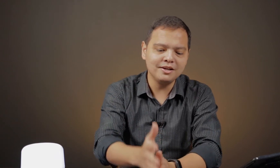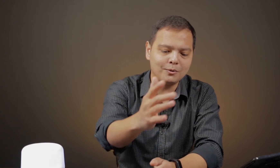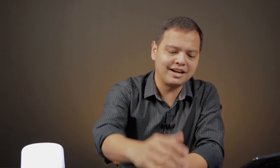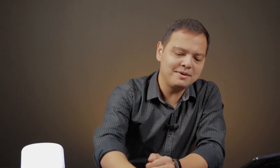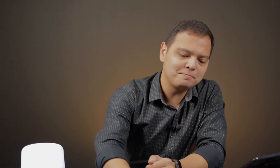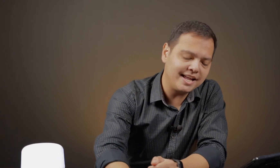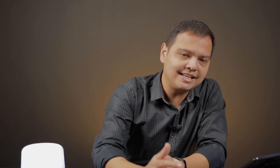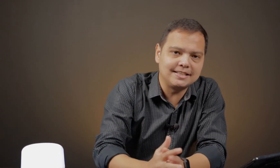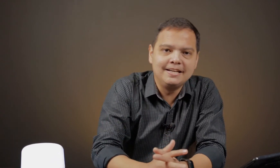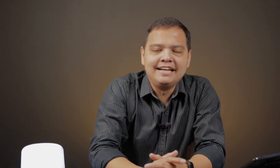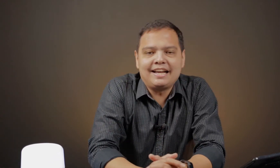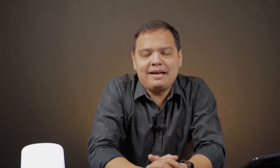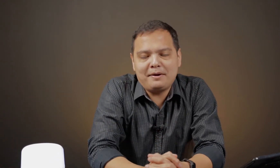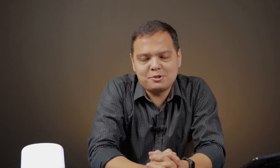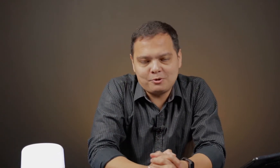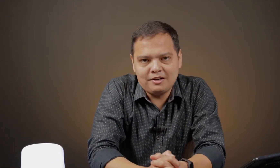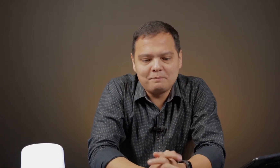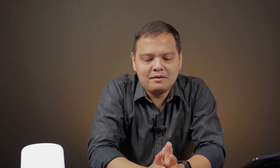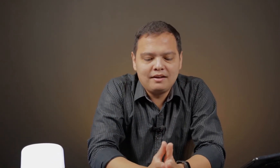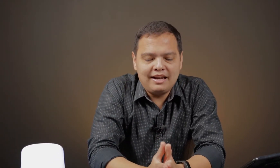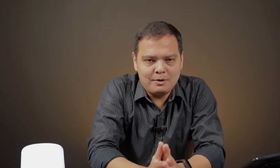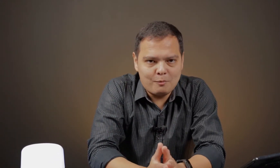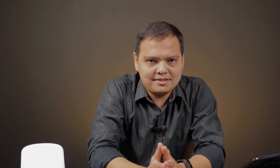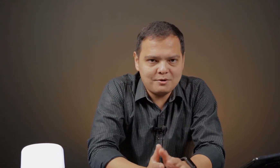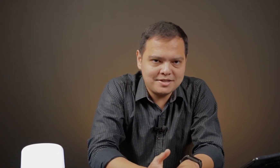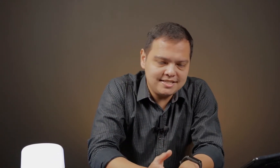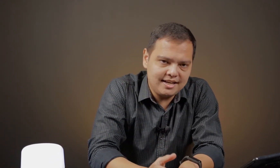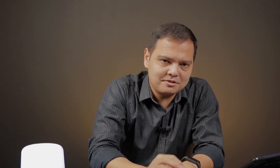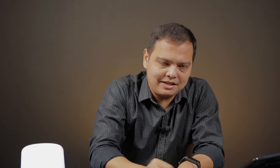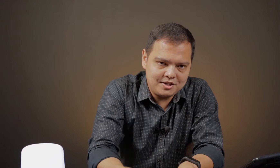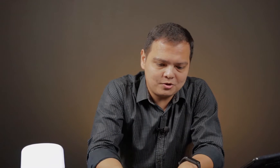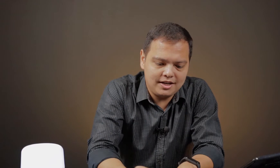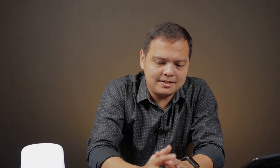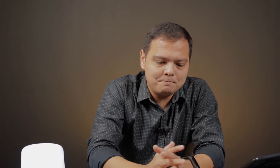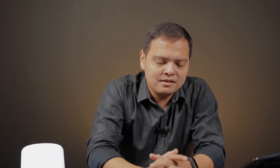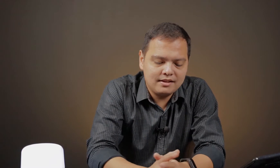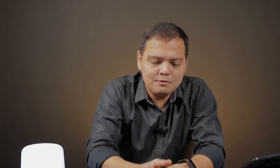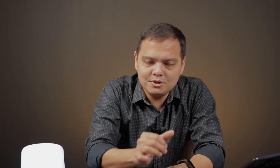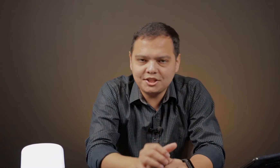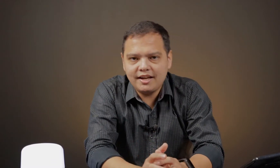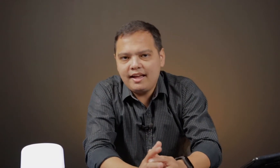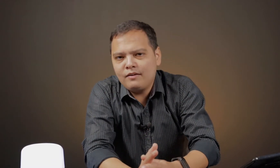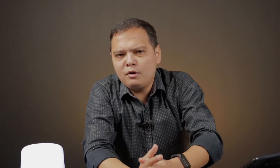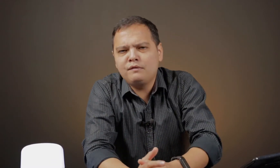Contando a minha experiência, na minha época de escola, lembra, eu comecei com 15 anos, então eu estava na escola ainda. E aí um dia eu cheguei e um amigo meu falou